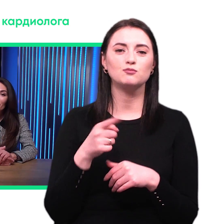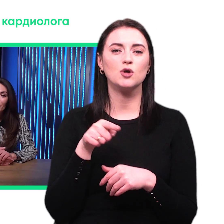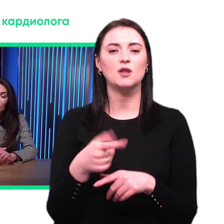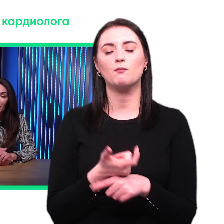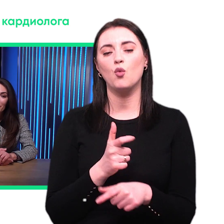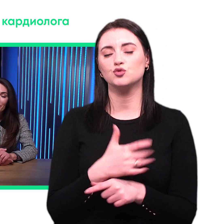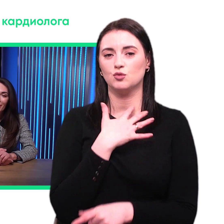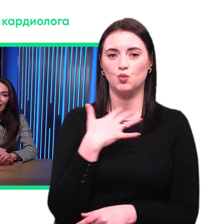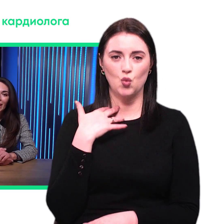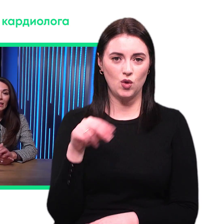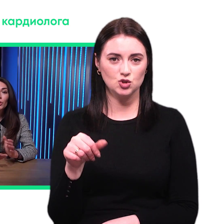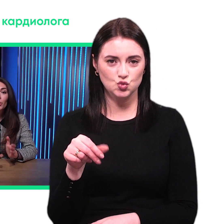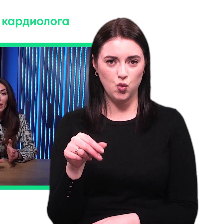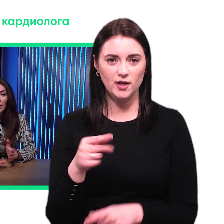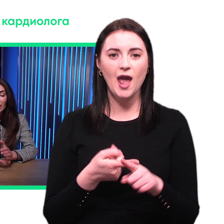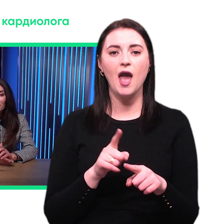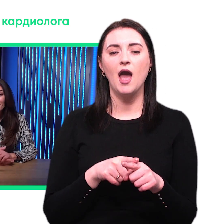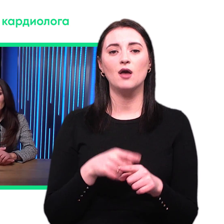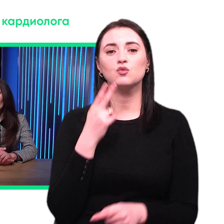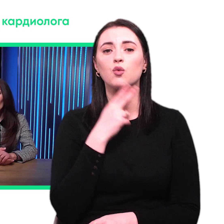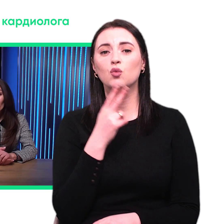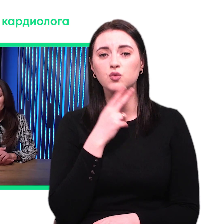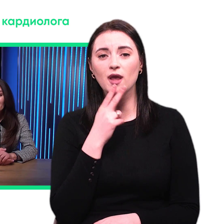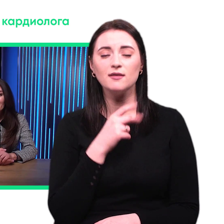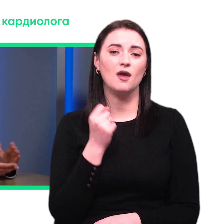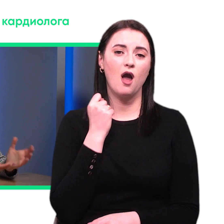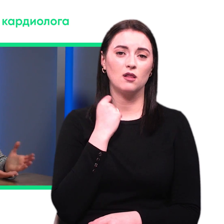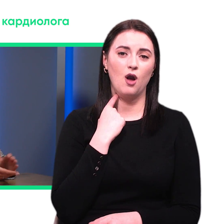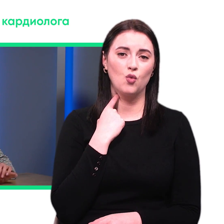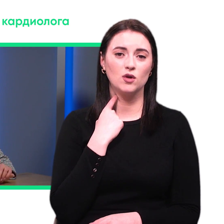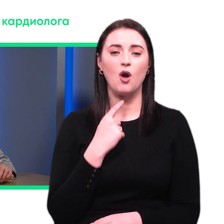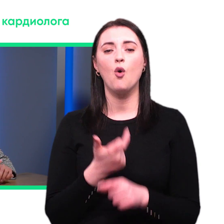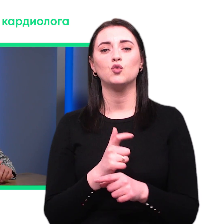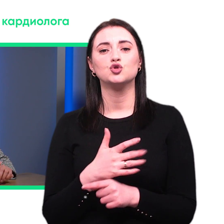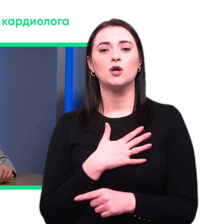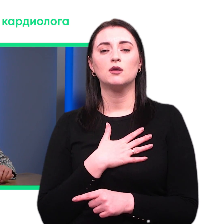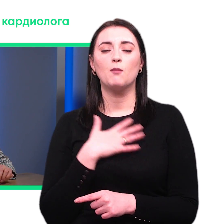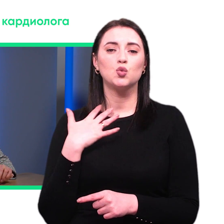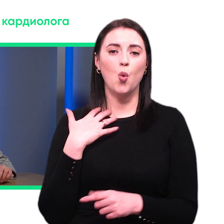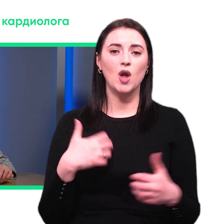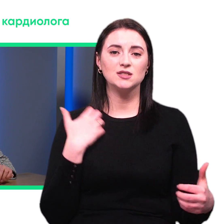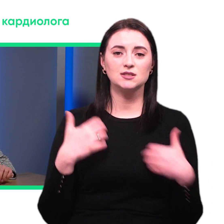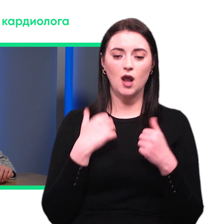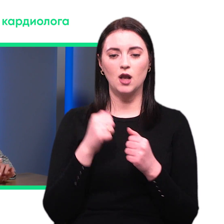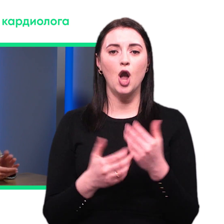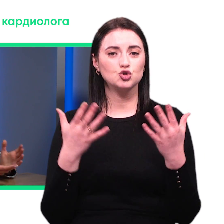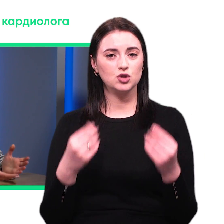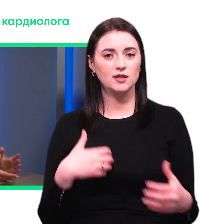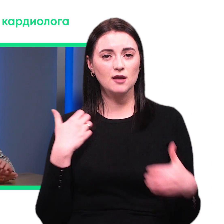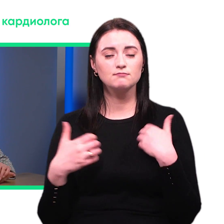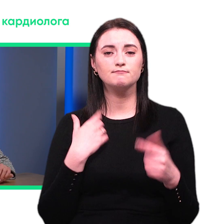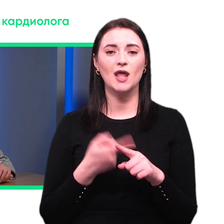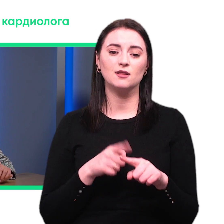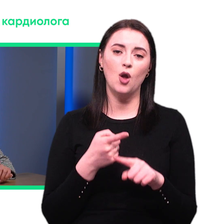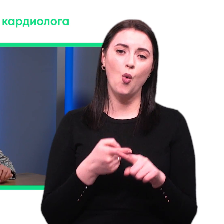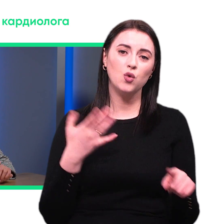очень много соли. Это курение, алкоголь. Мы очень много стрессуем. Мы каждый день стрессуем. Это острый